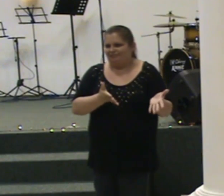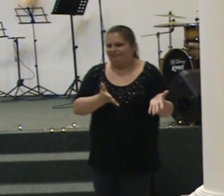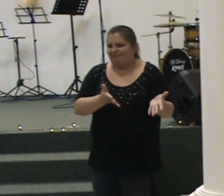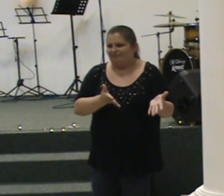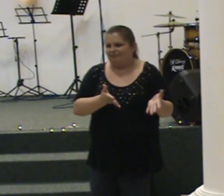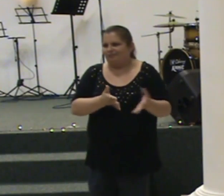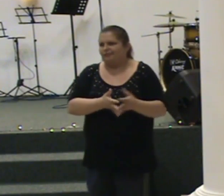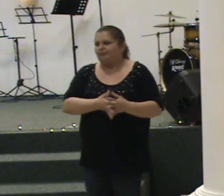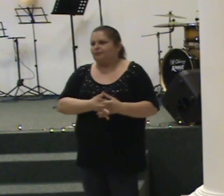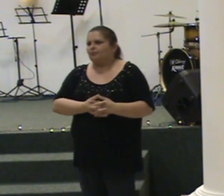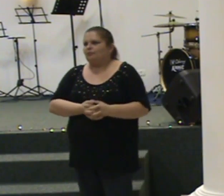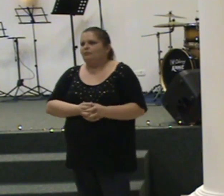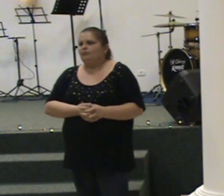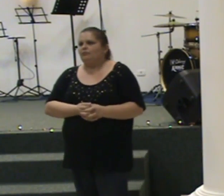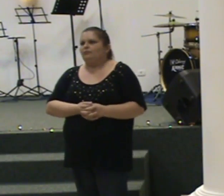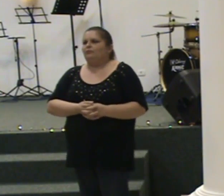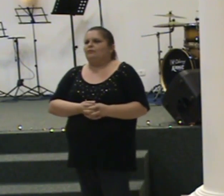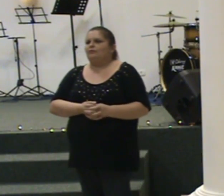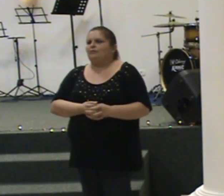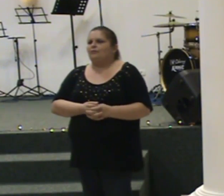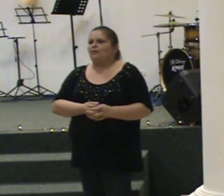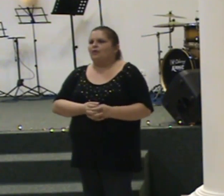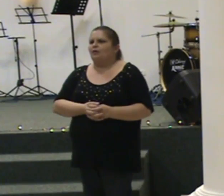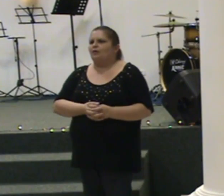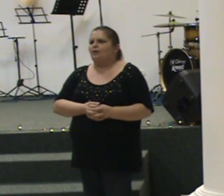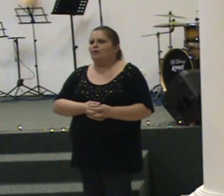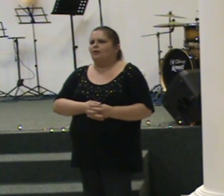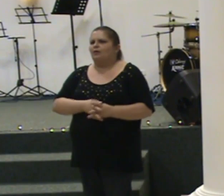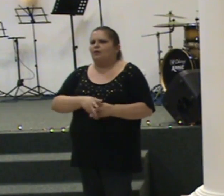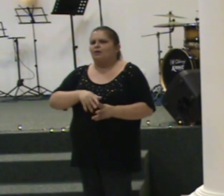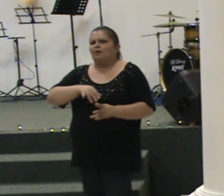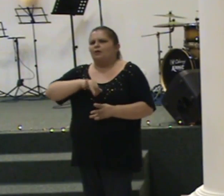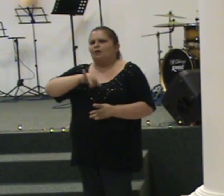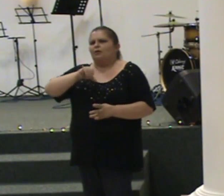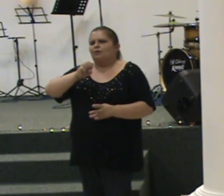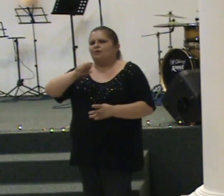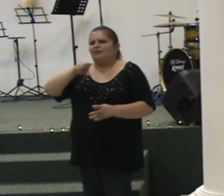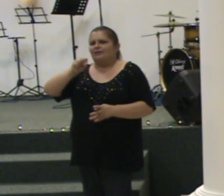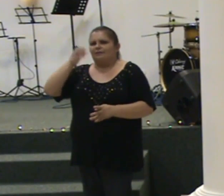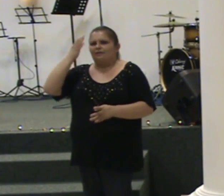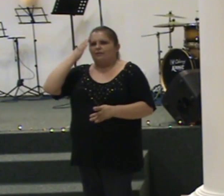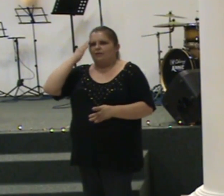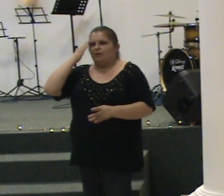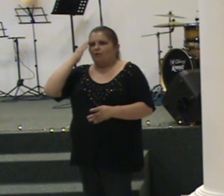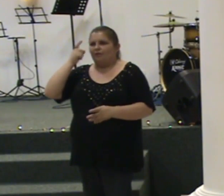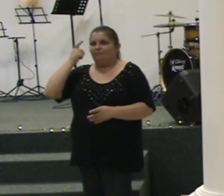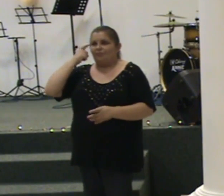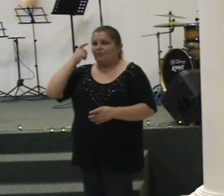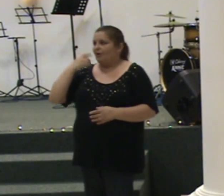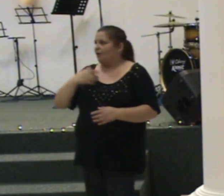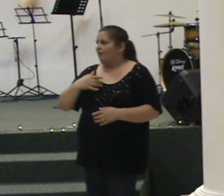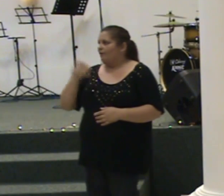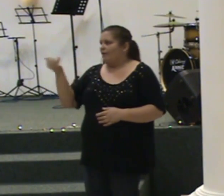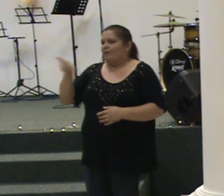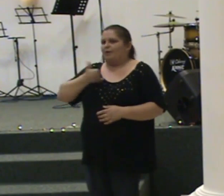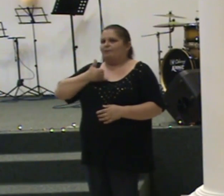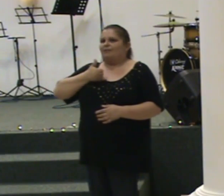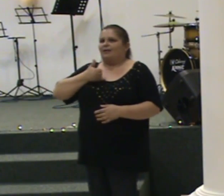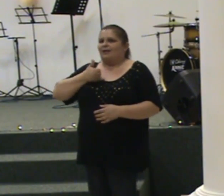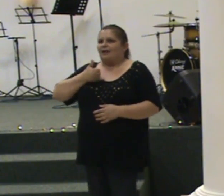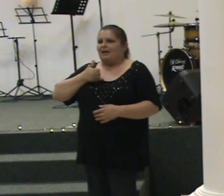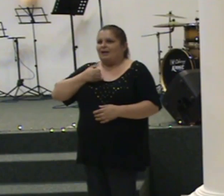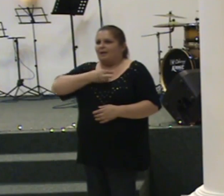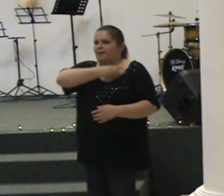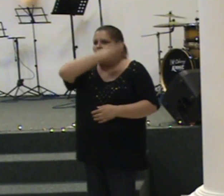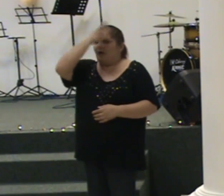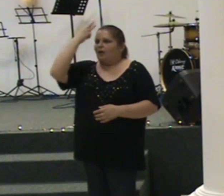Bíblia diz que José, quando soube que Maria estava grávida, quando ele soube que a